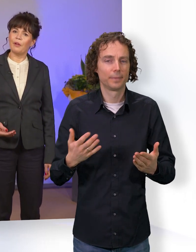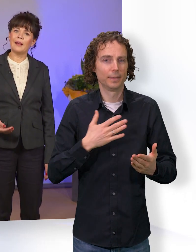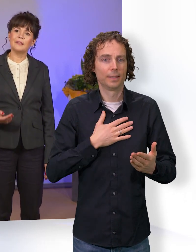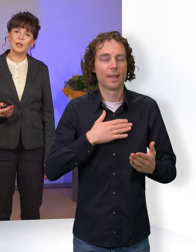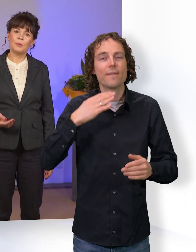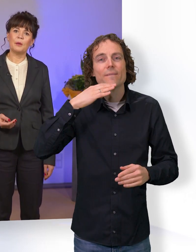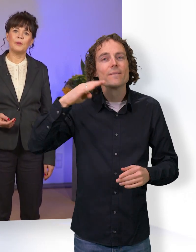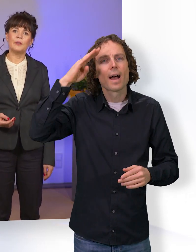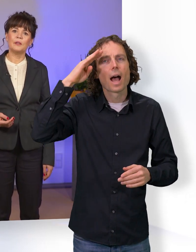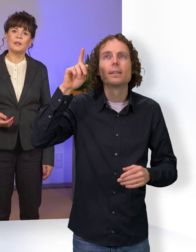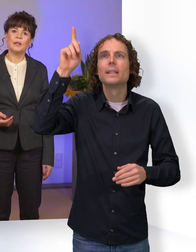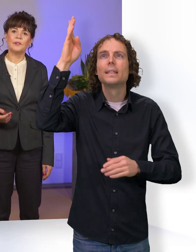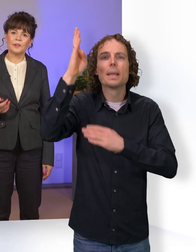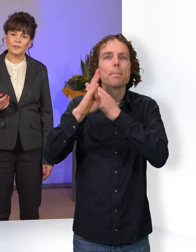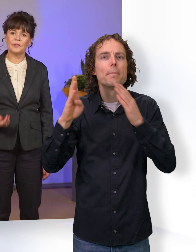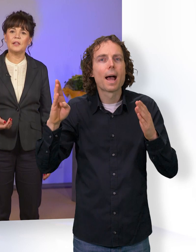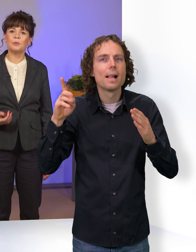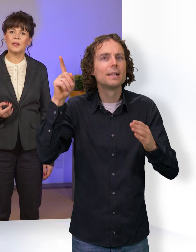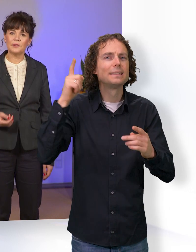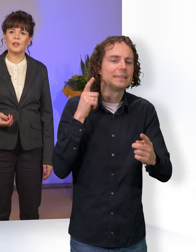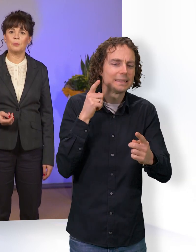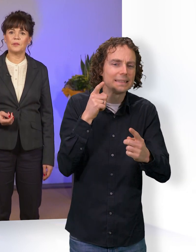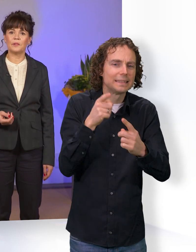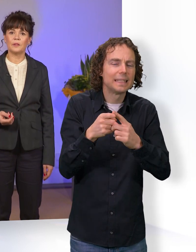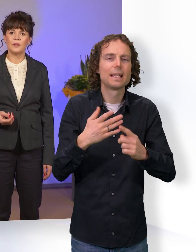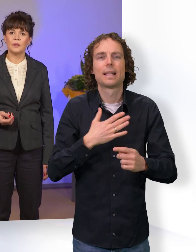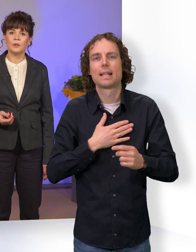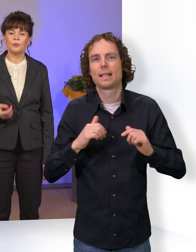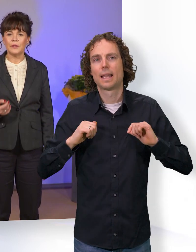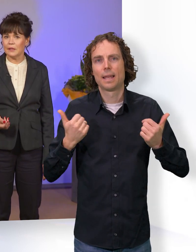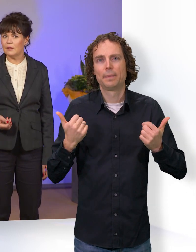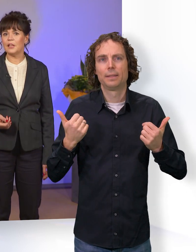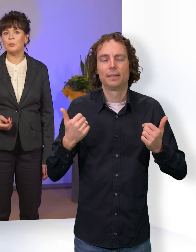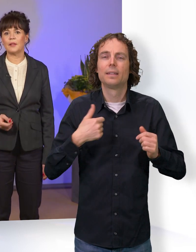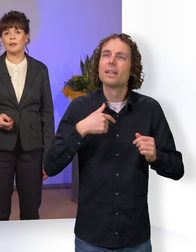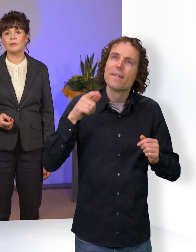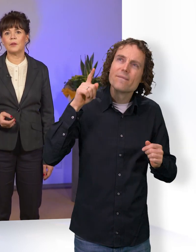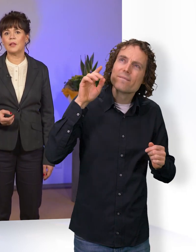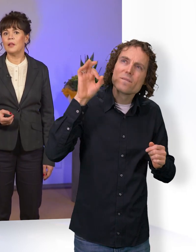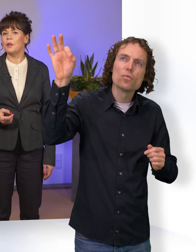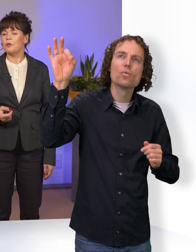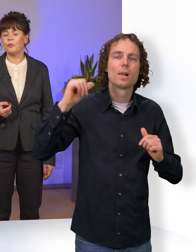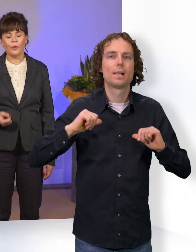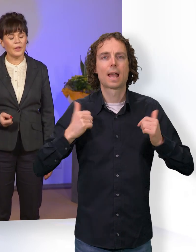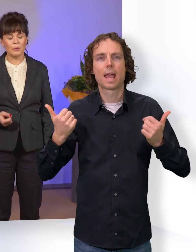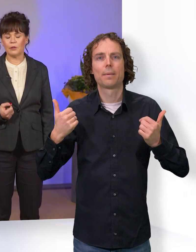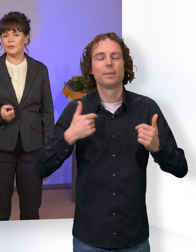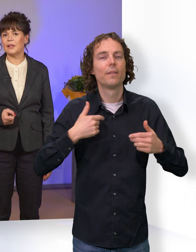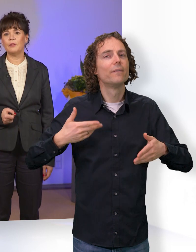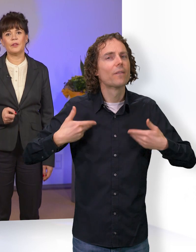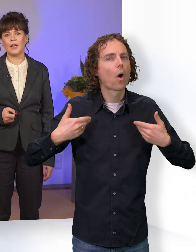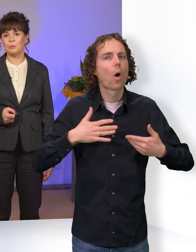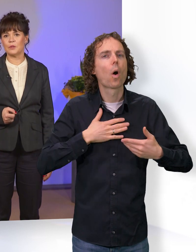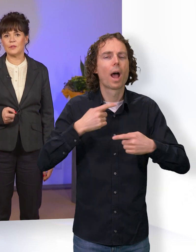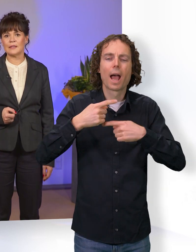Unser Vater im Himmel ist das Ziel meines Lebens. Für ihn lebe ich und ich freue mich auf